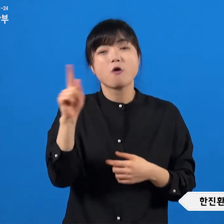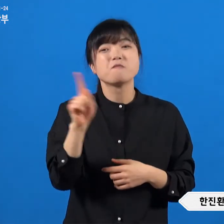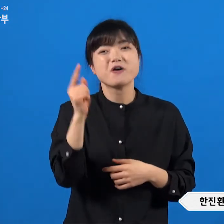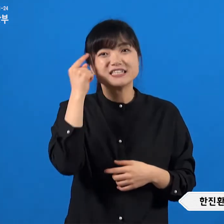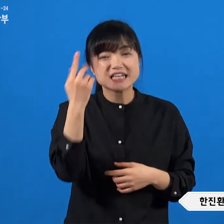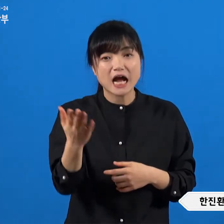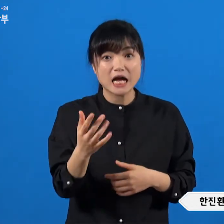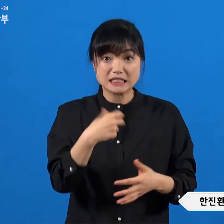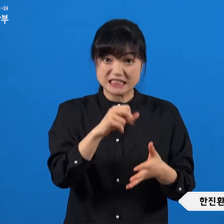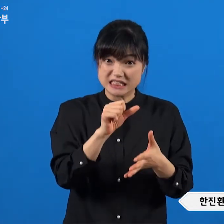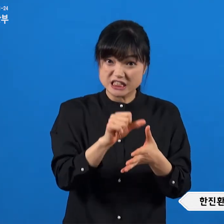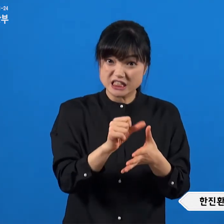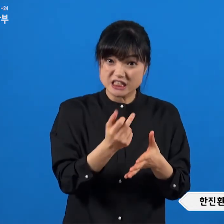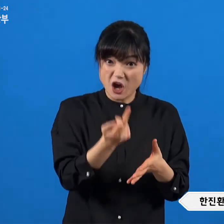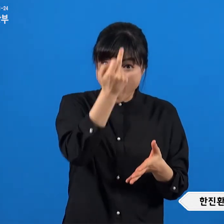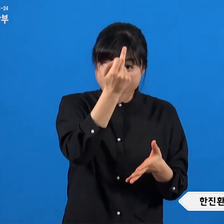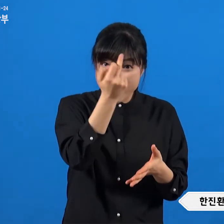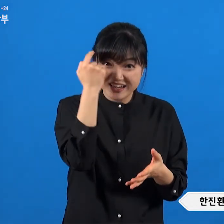장남일까요?